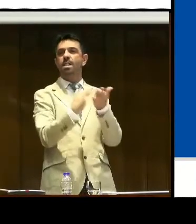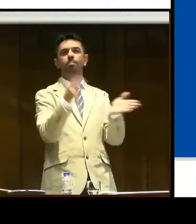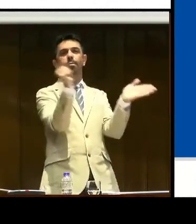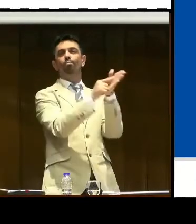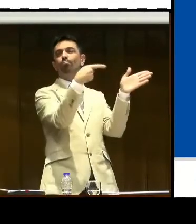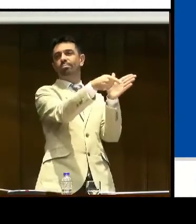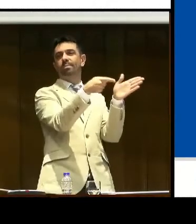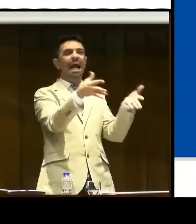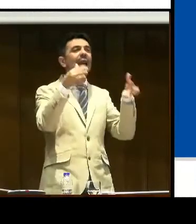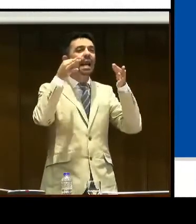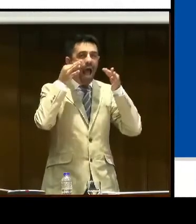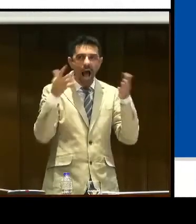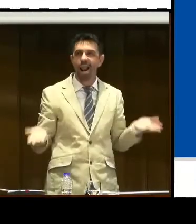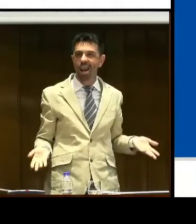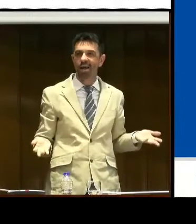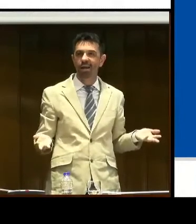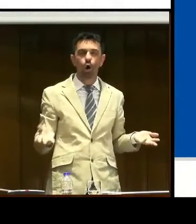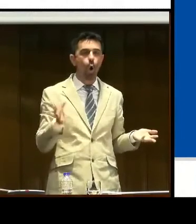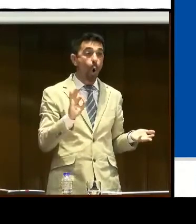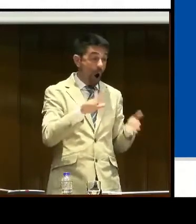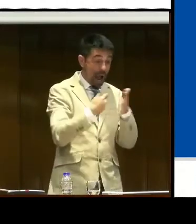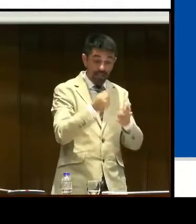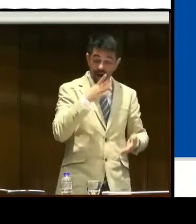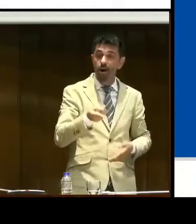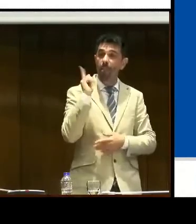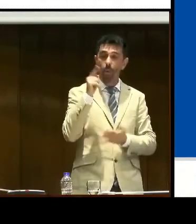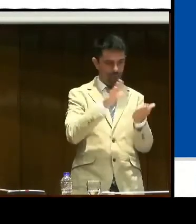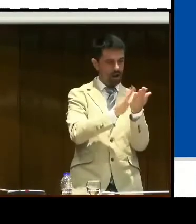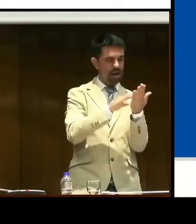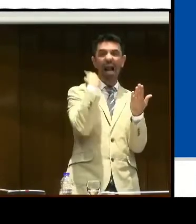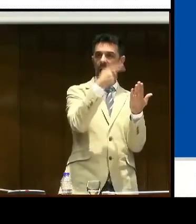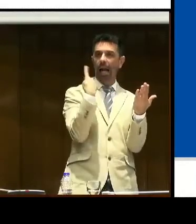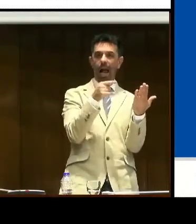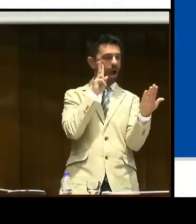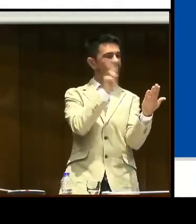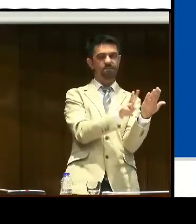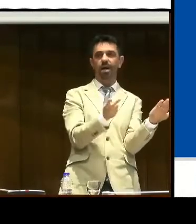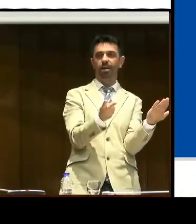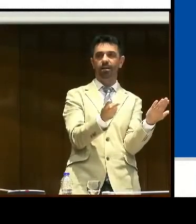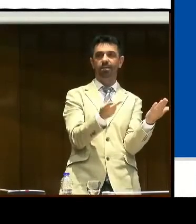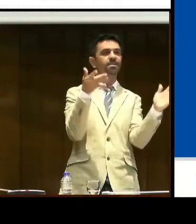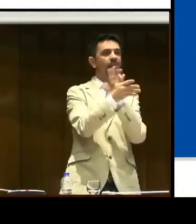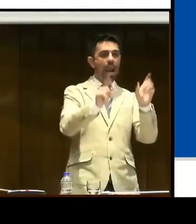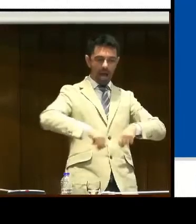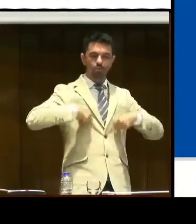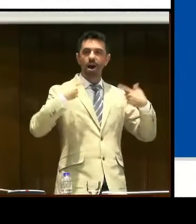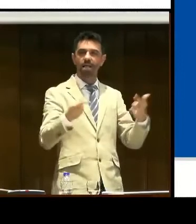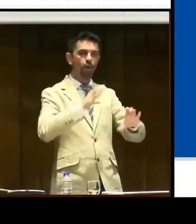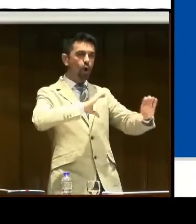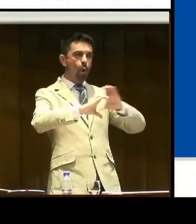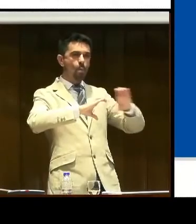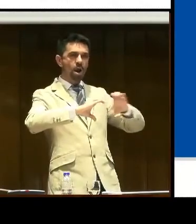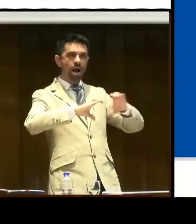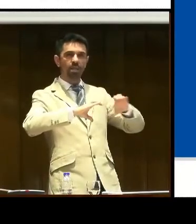instantáneos, reales o a través de teléfonos móviles y no perder la naturalidad de una